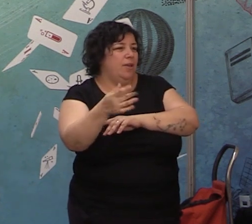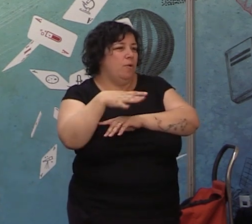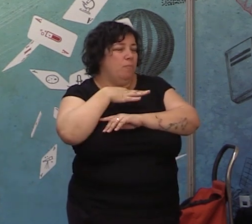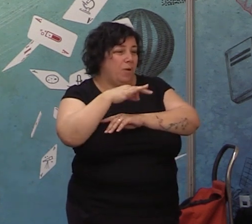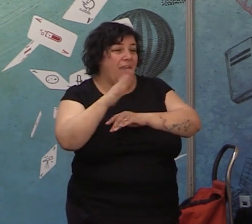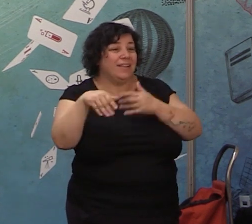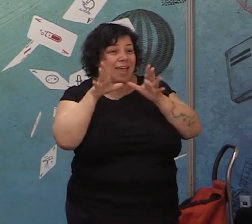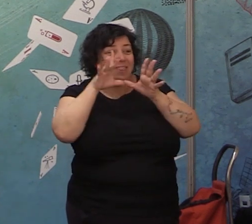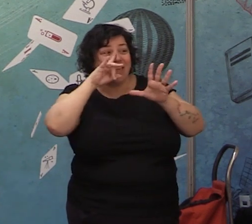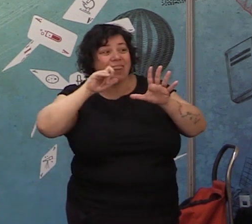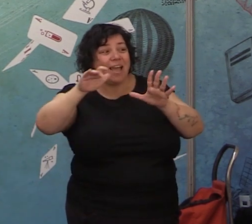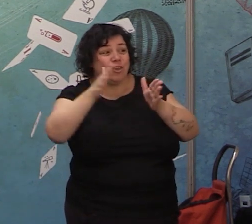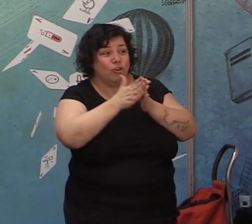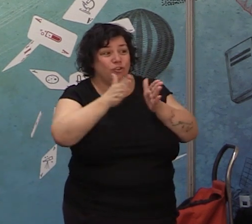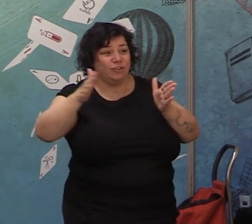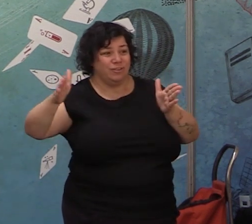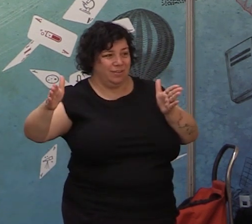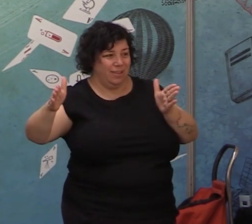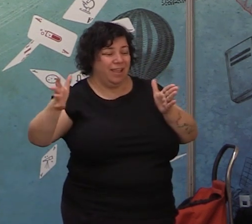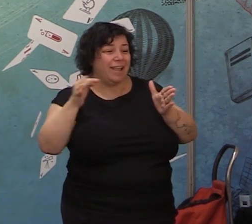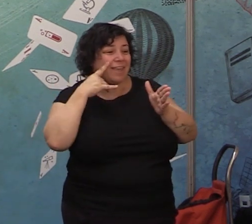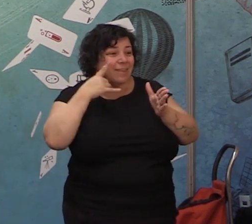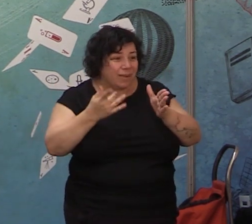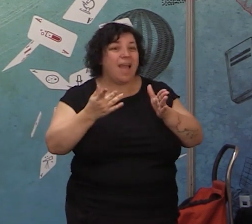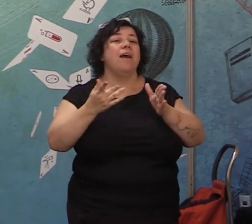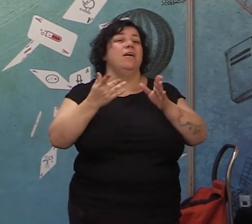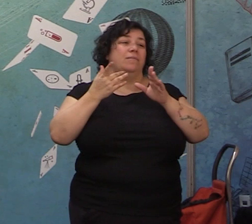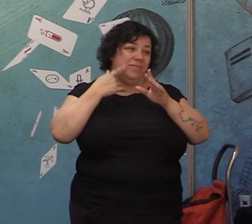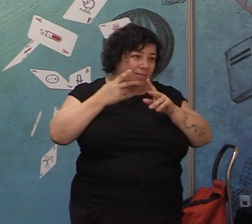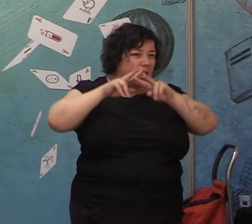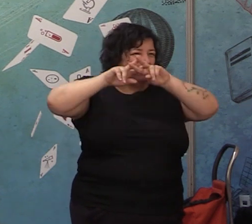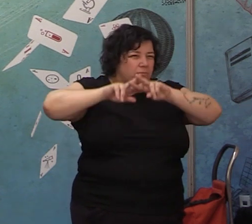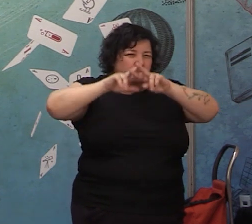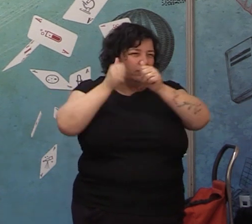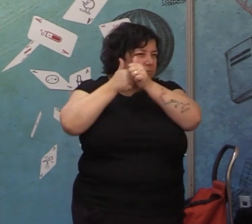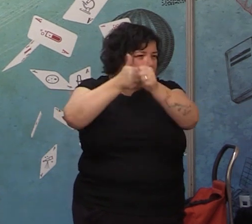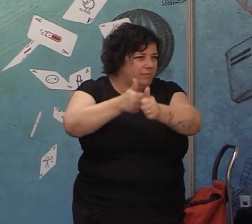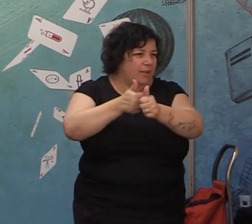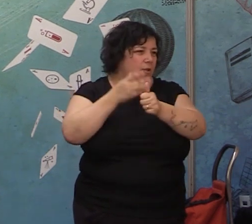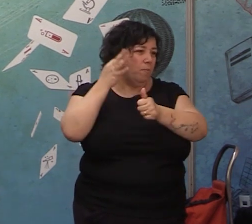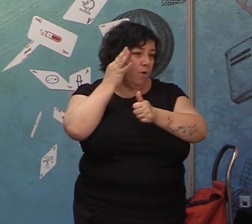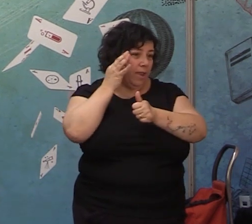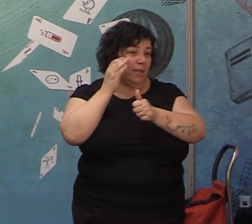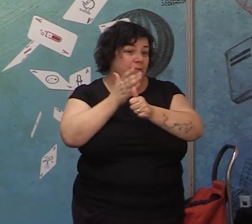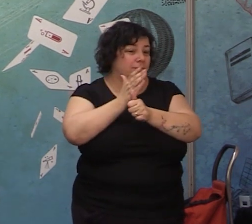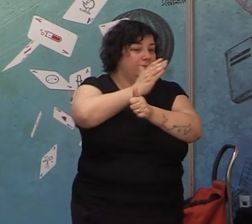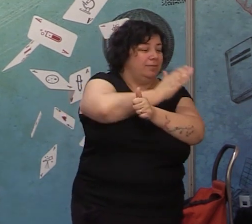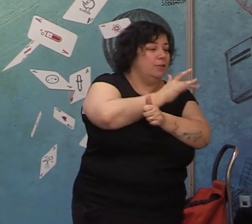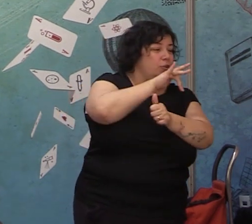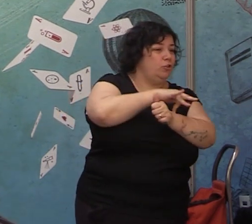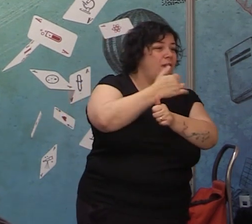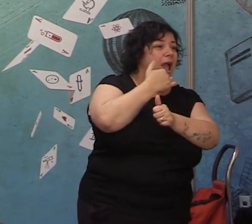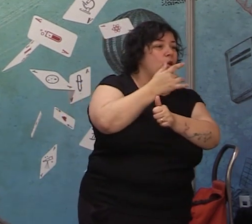hasta 10 años, que habría que seguir de una forma activa a las mujeres que hayan tenido en su embarazo